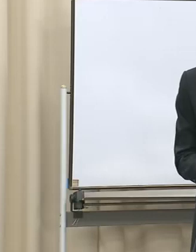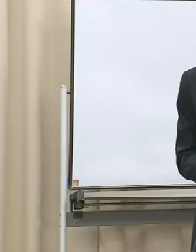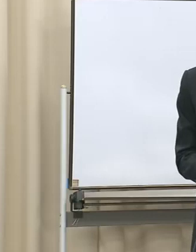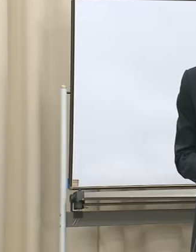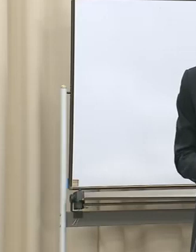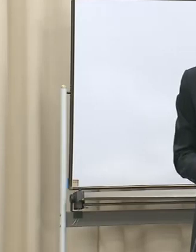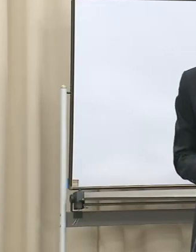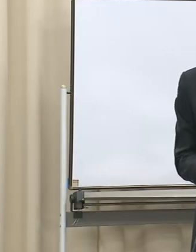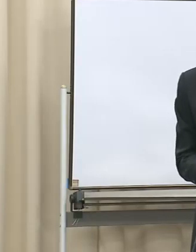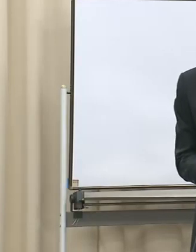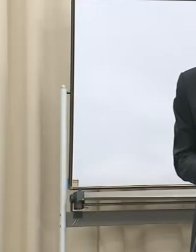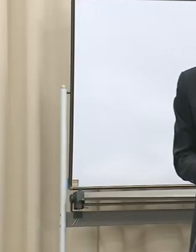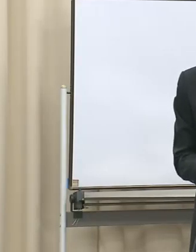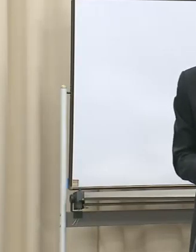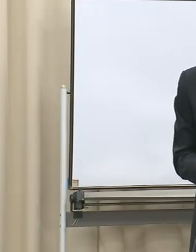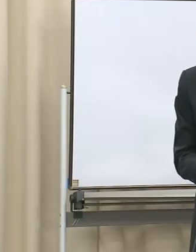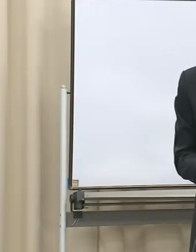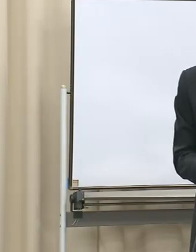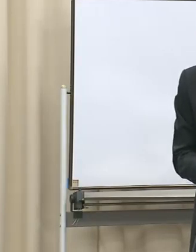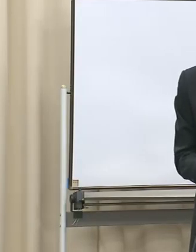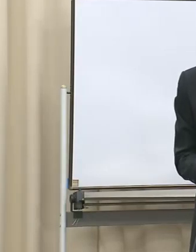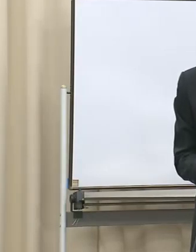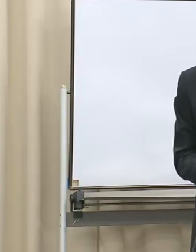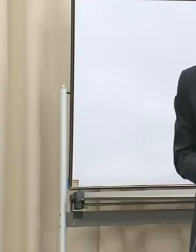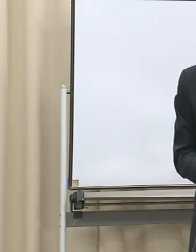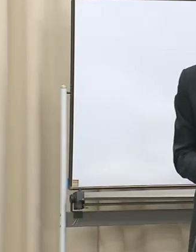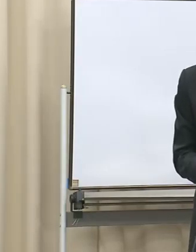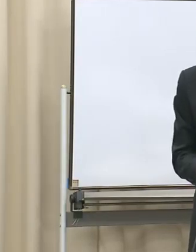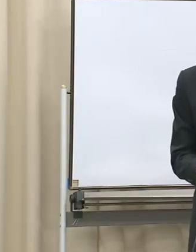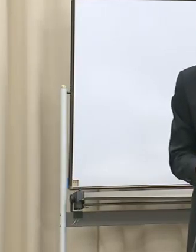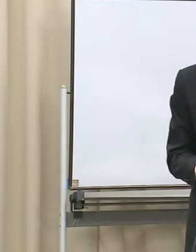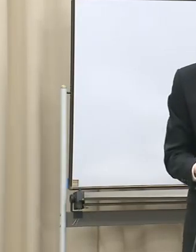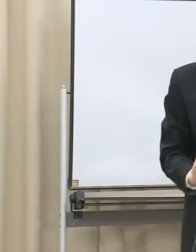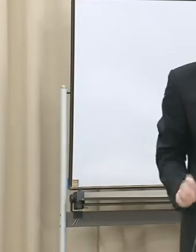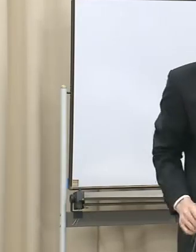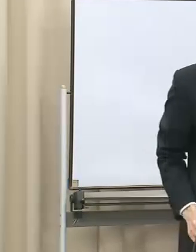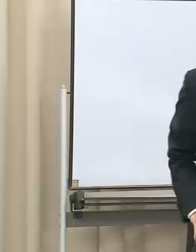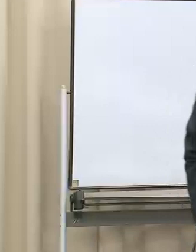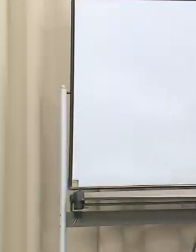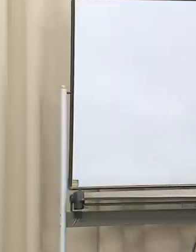昨日の昼の時点ですけれども、それまではいらっしゃらなかったということでございます。